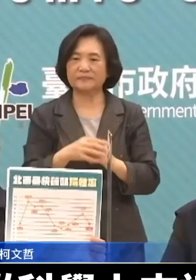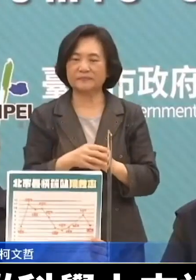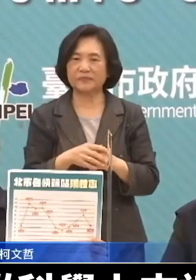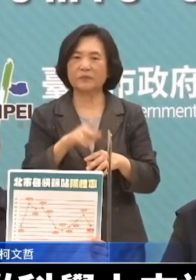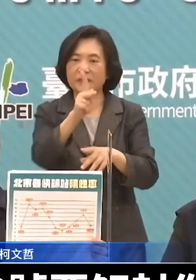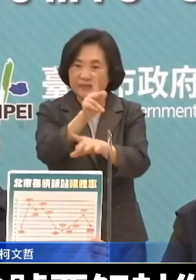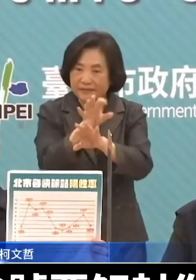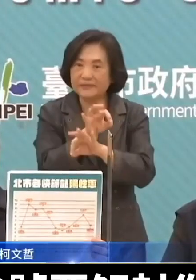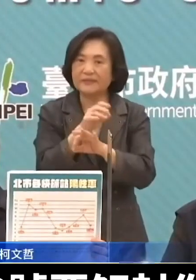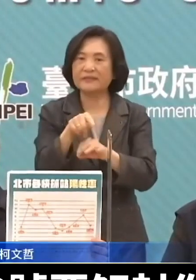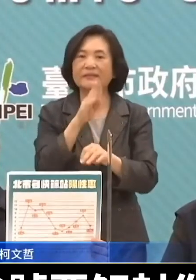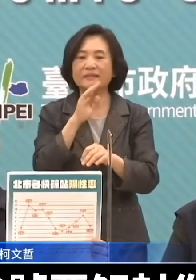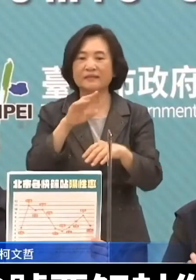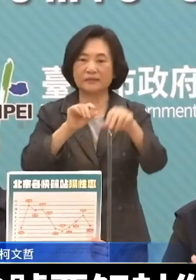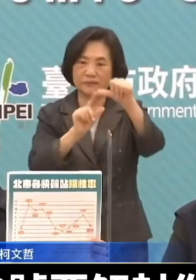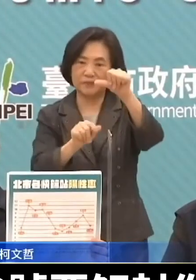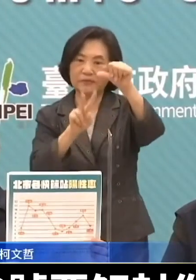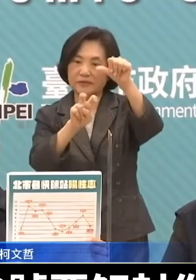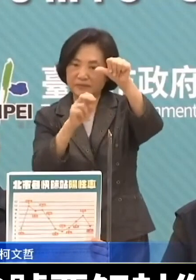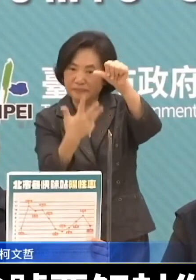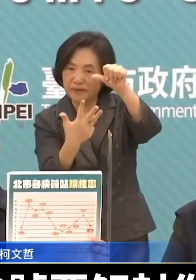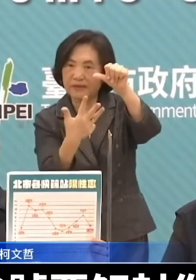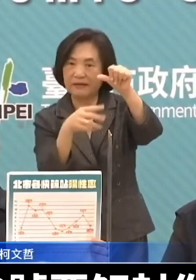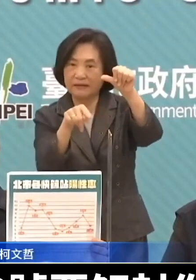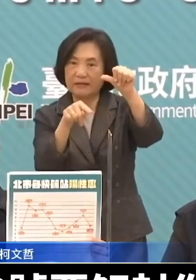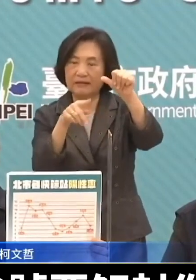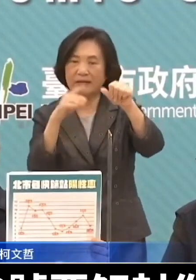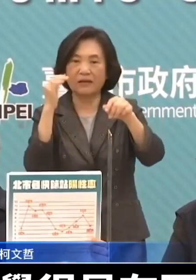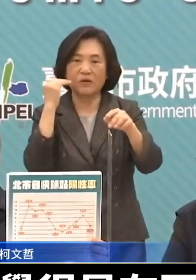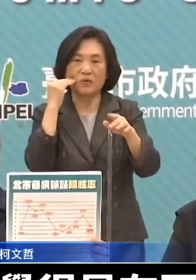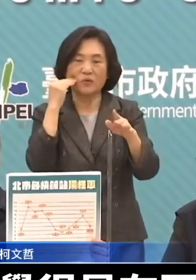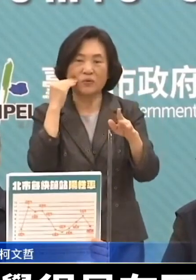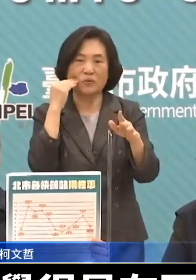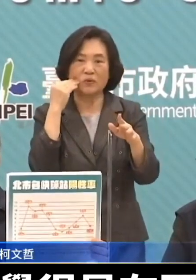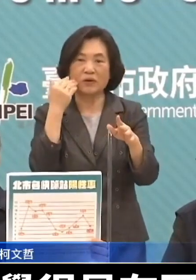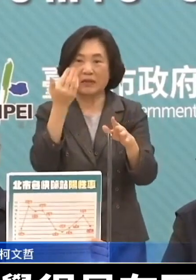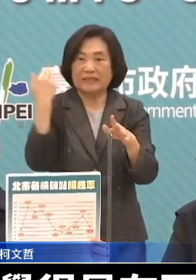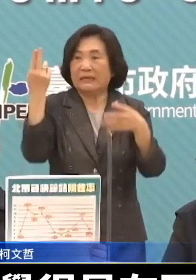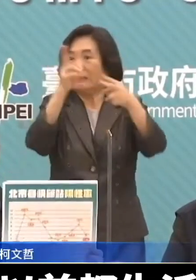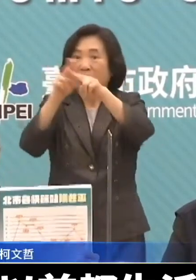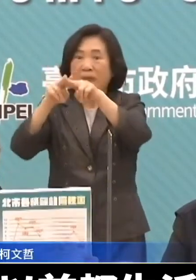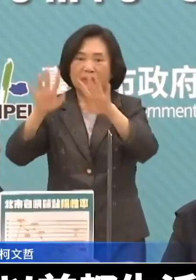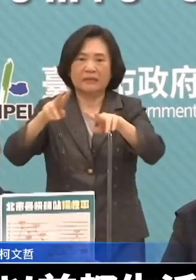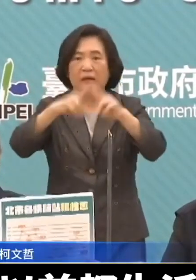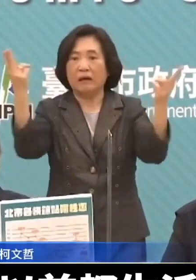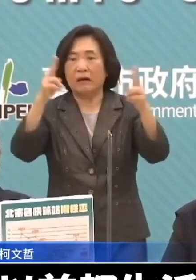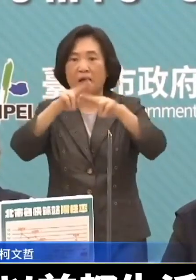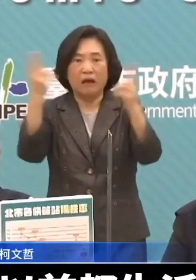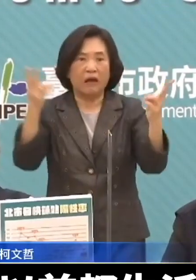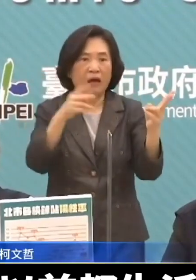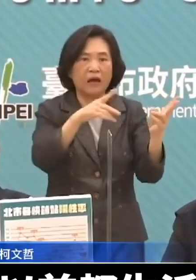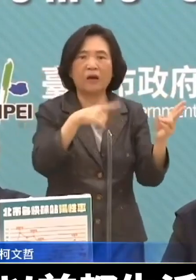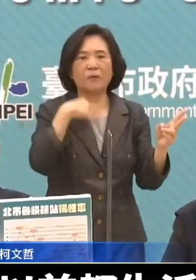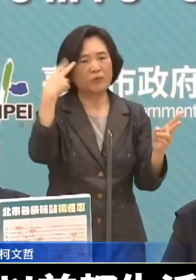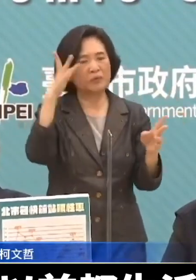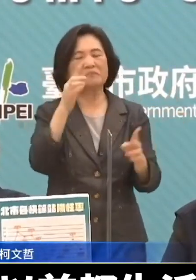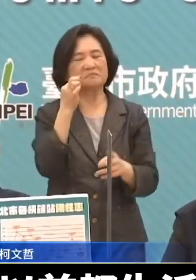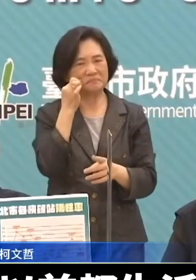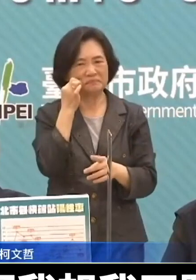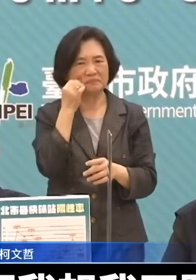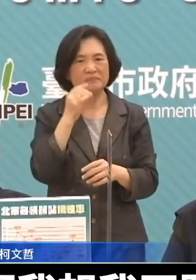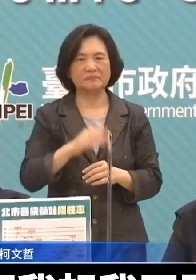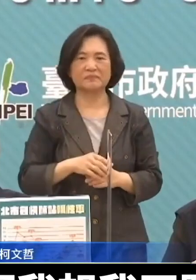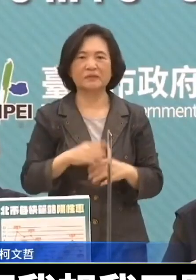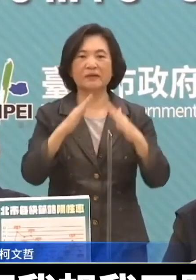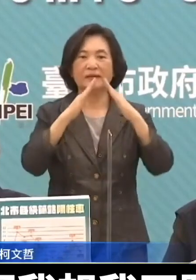从科学上来讲呢，5月28号要解封，你知道，我觉得是有困难的。那所以首都生活圈